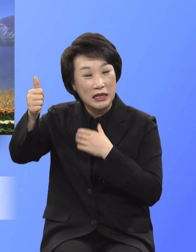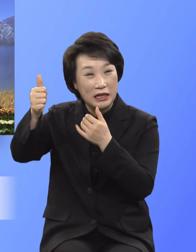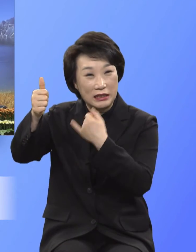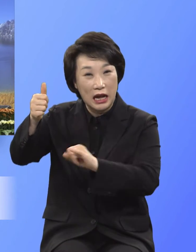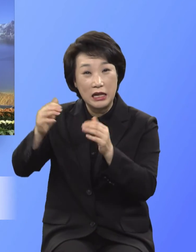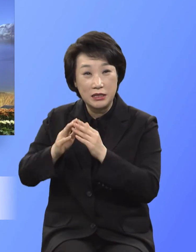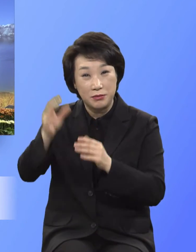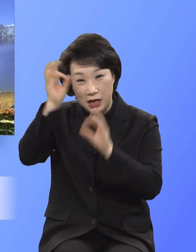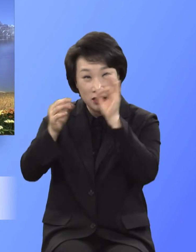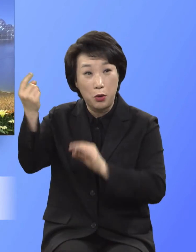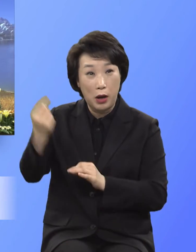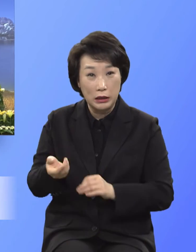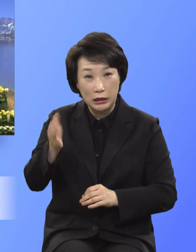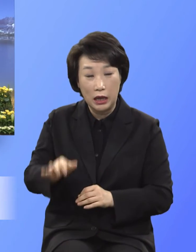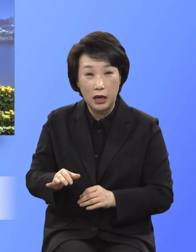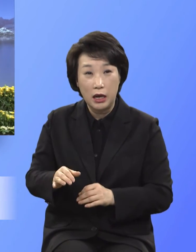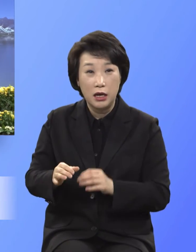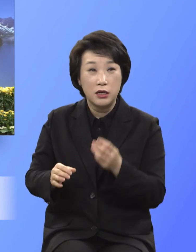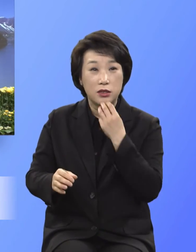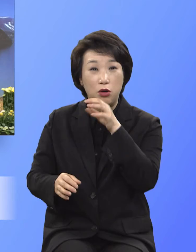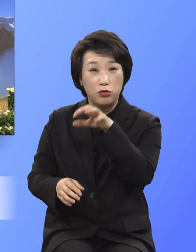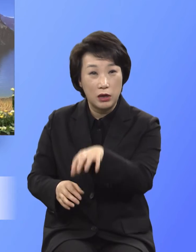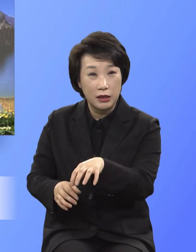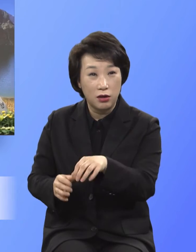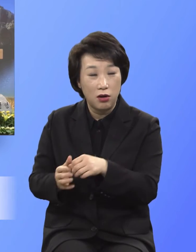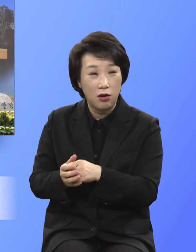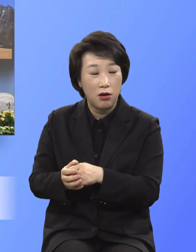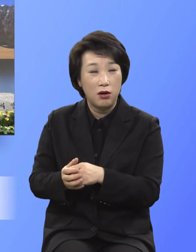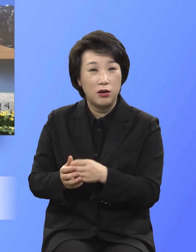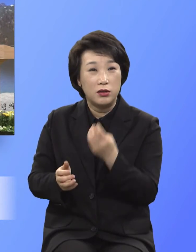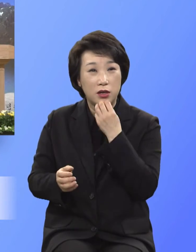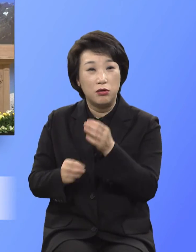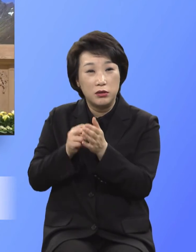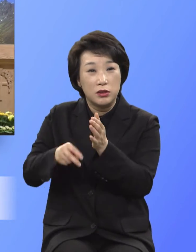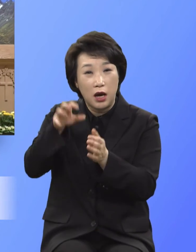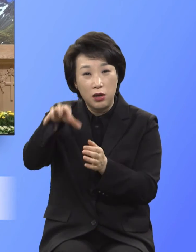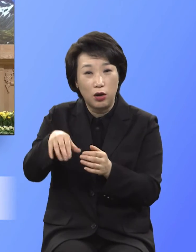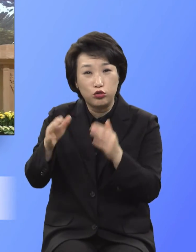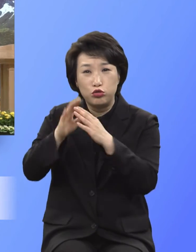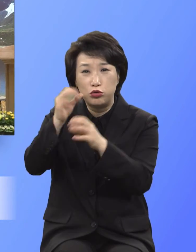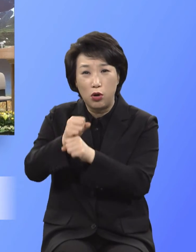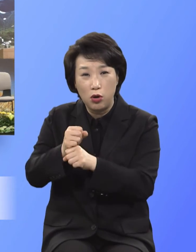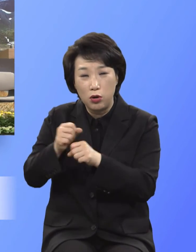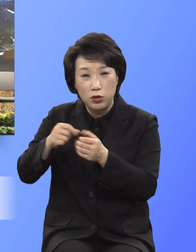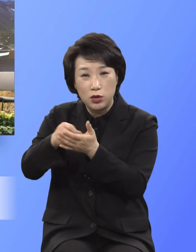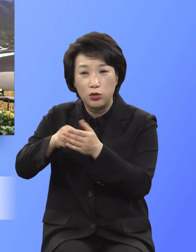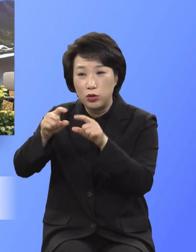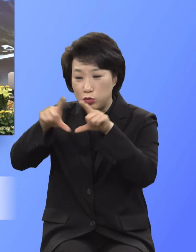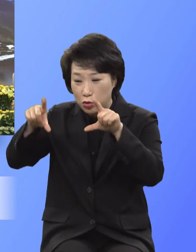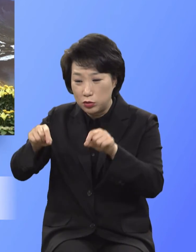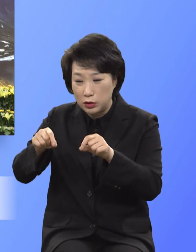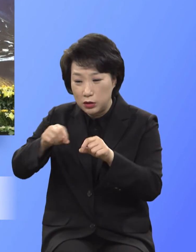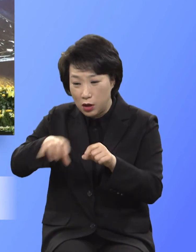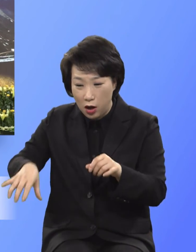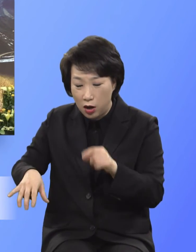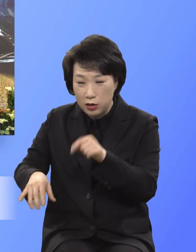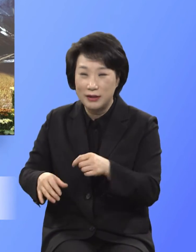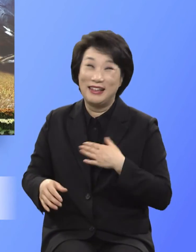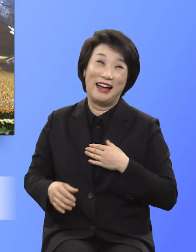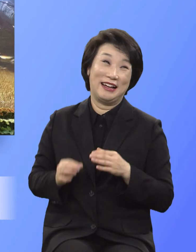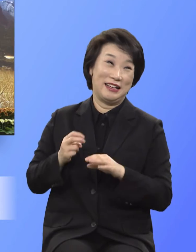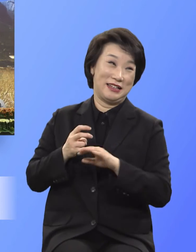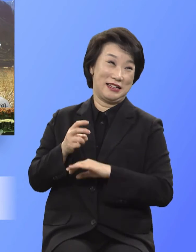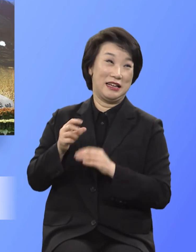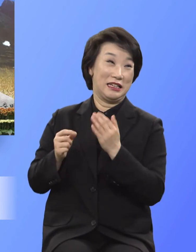오셨는데 서울역에서 주소를 집에서 못 가고 빌어 잡수는 할아버지를 향해서 내가 차비를